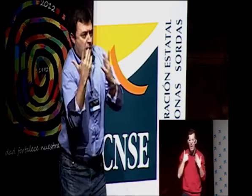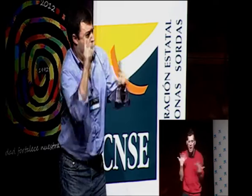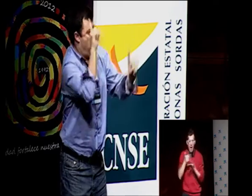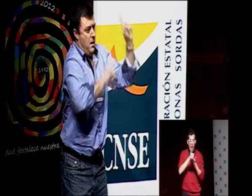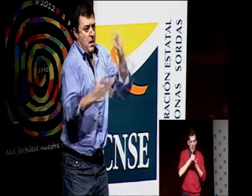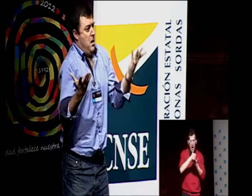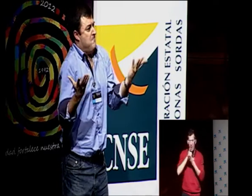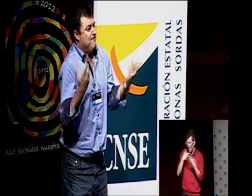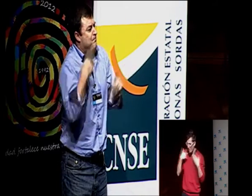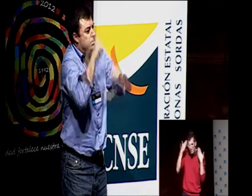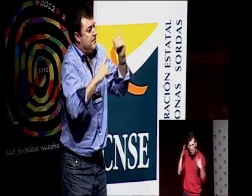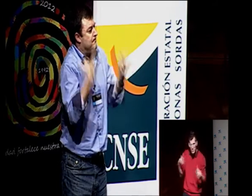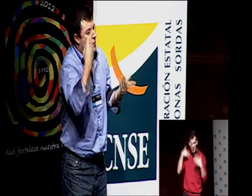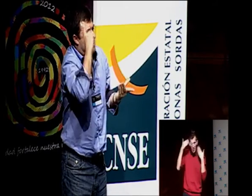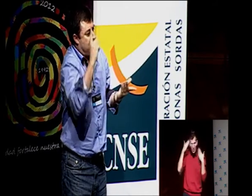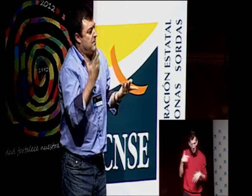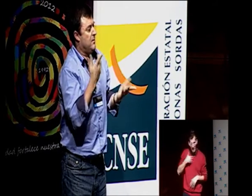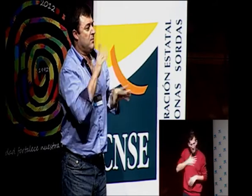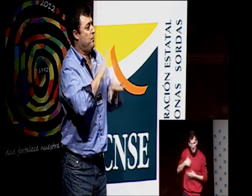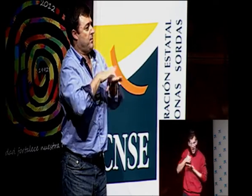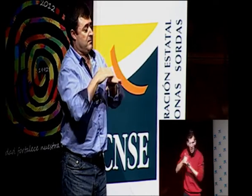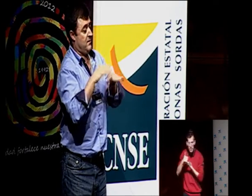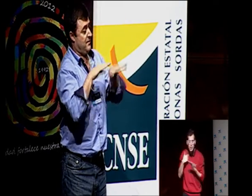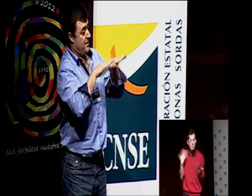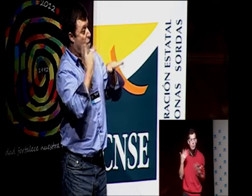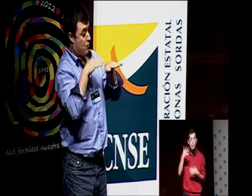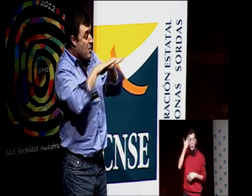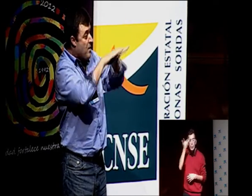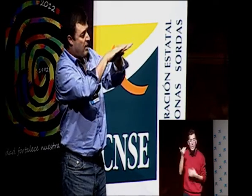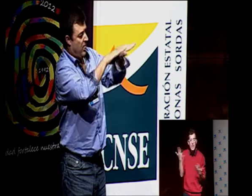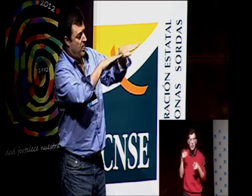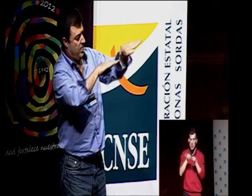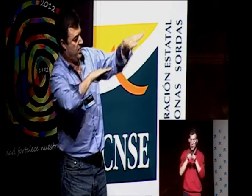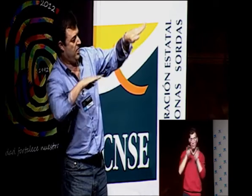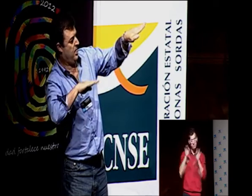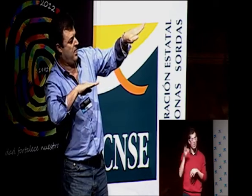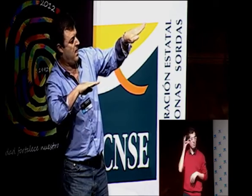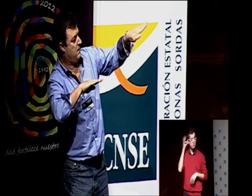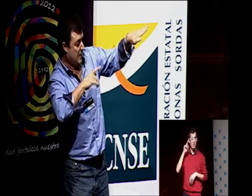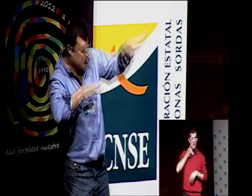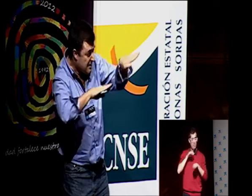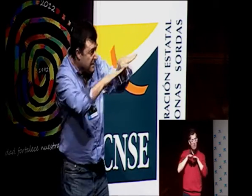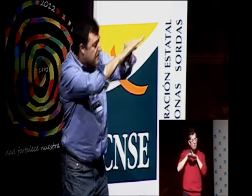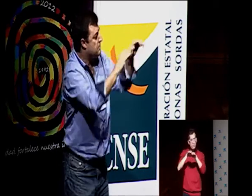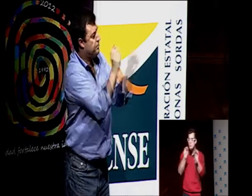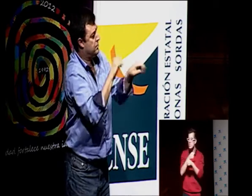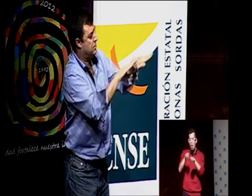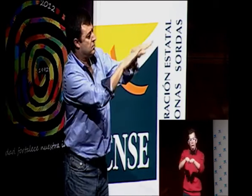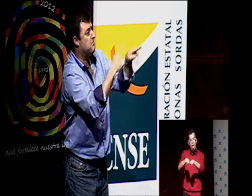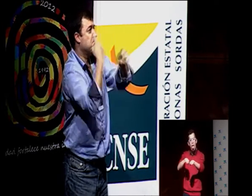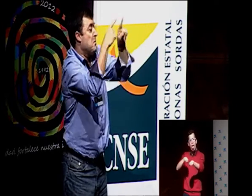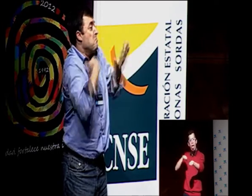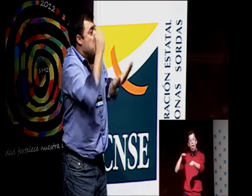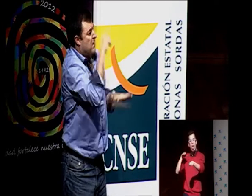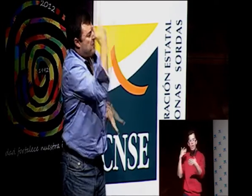no conseguimos la dotación de intérpretes bien a través de las entidades federativas u otras entidades